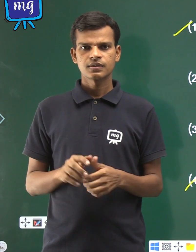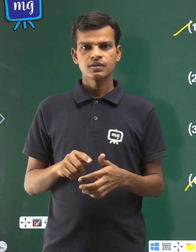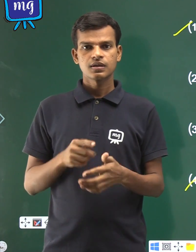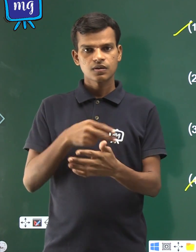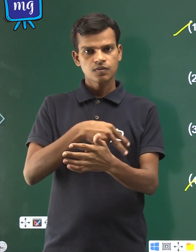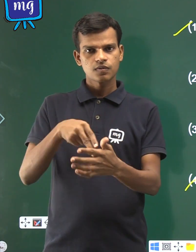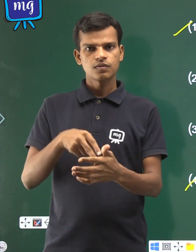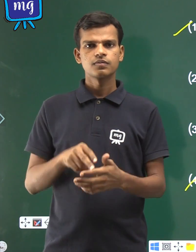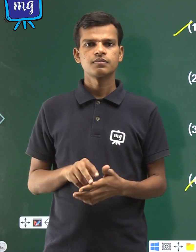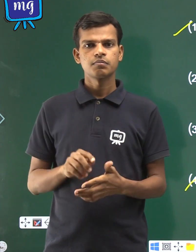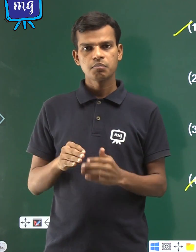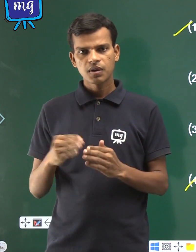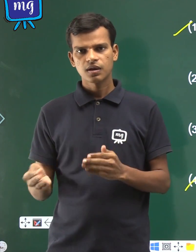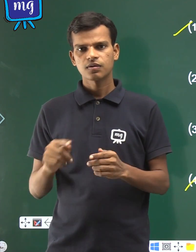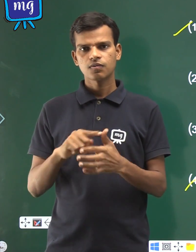एकांतर बाह्य कोण,